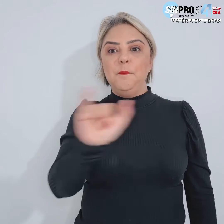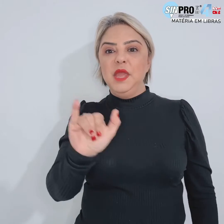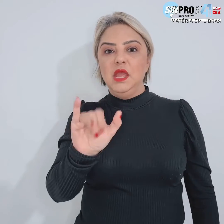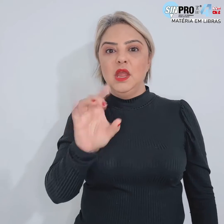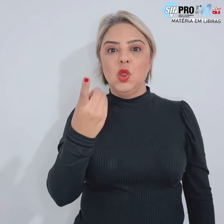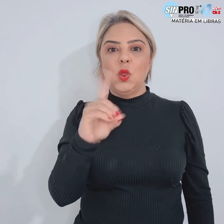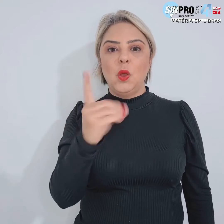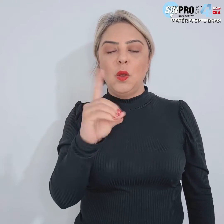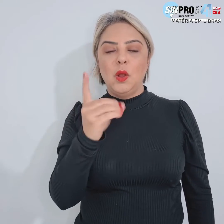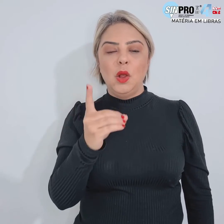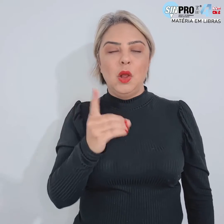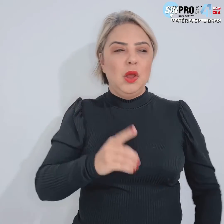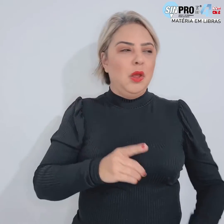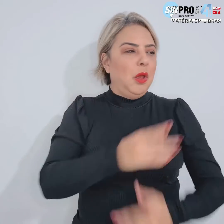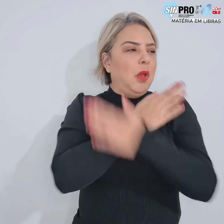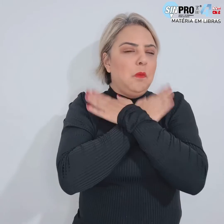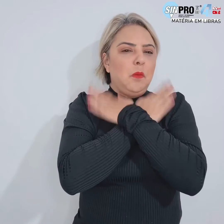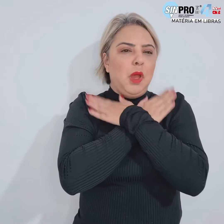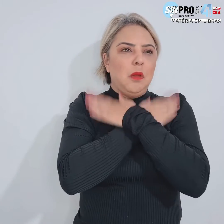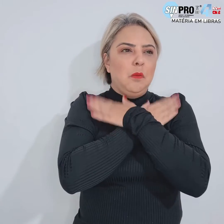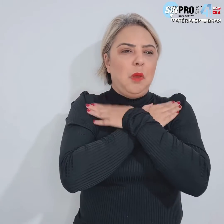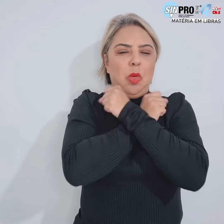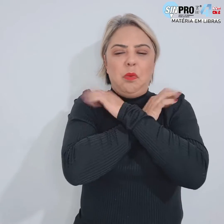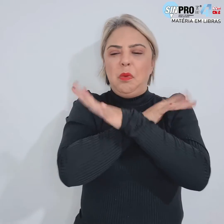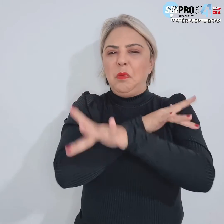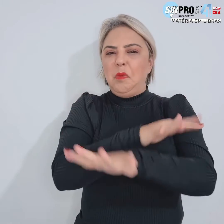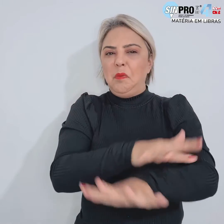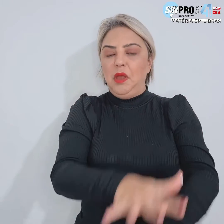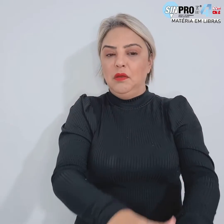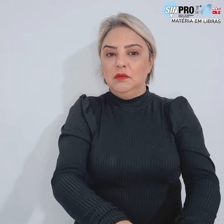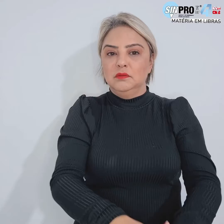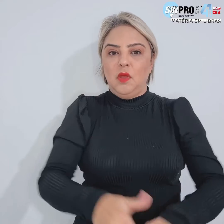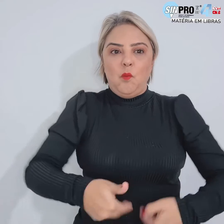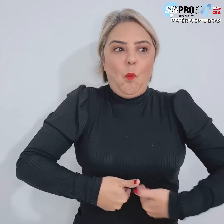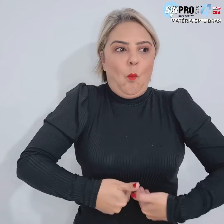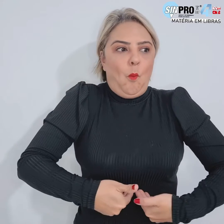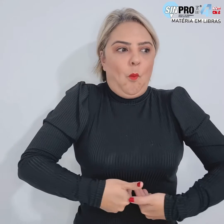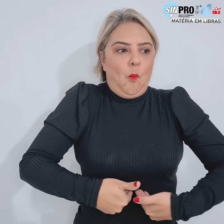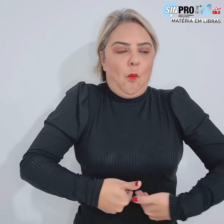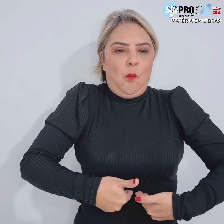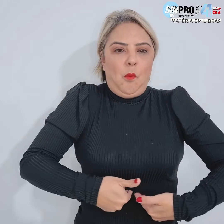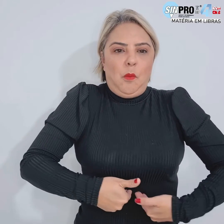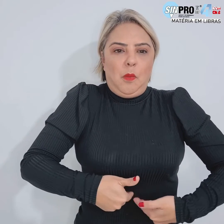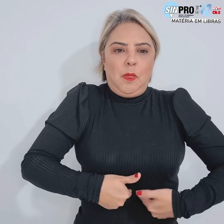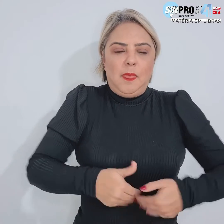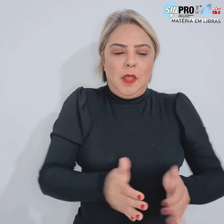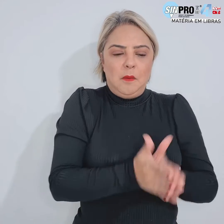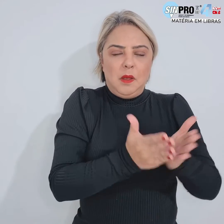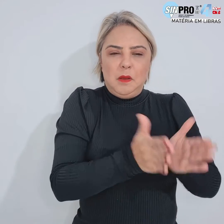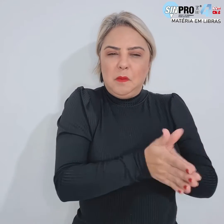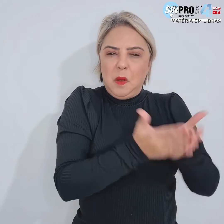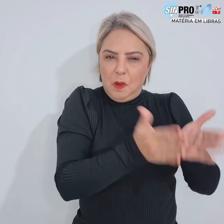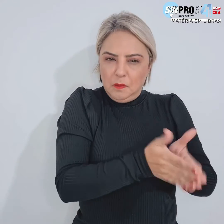desemprego alastrado e nas alturas, a fome entre as classes mais empobrecidas em